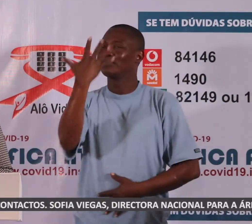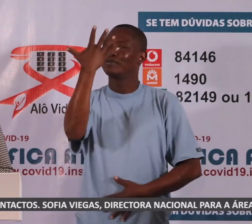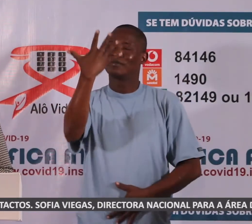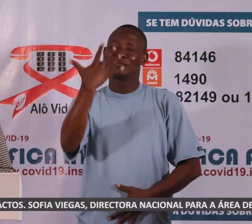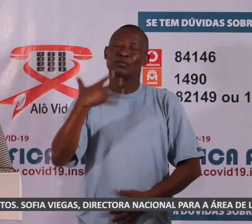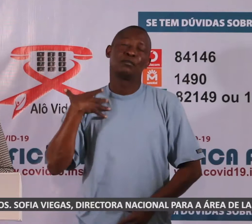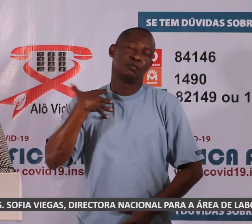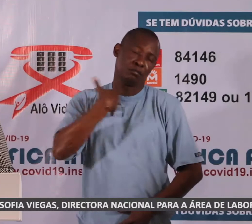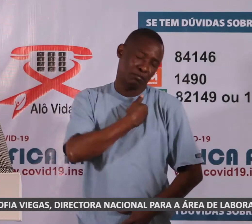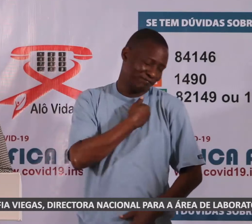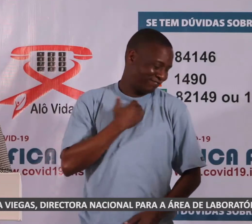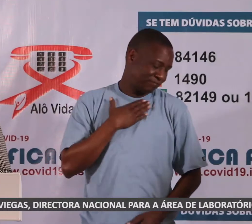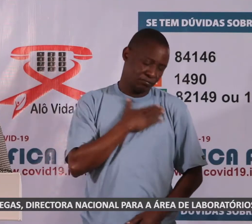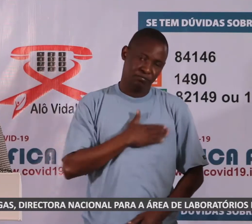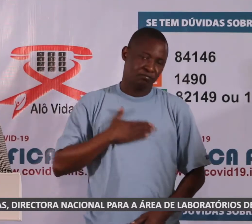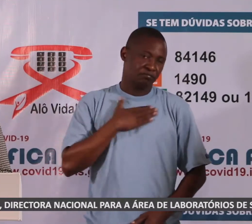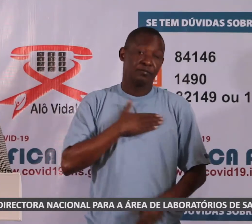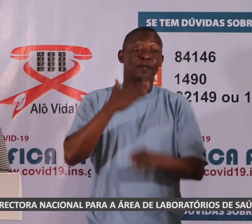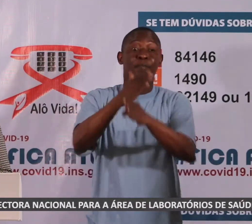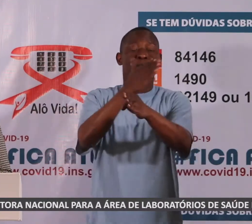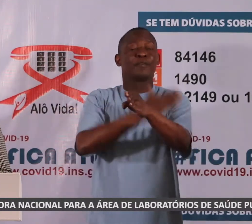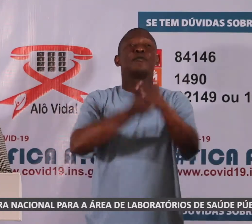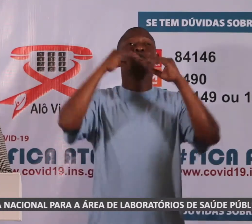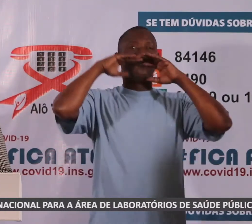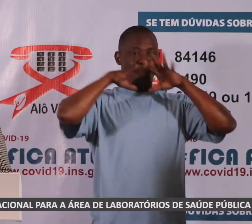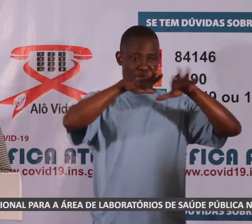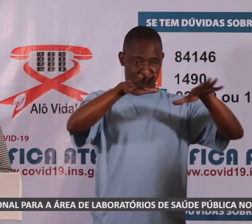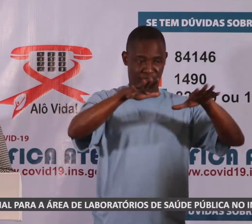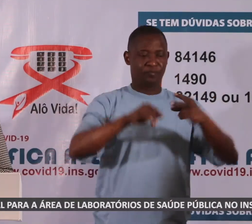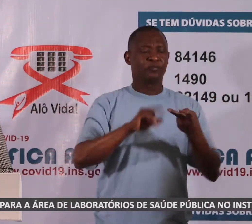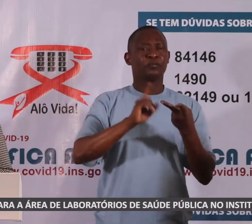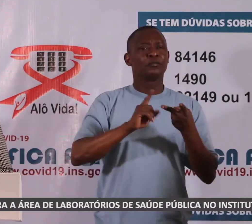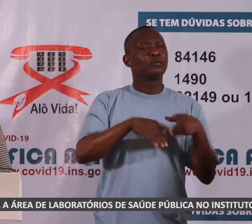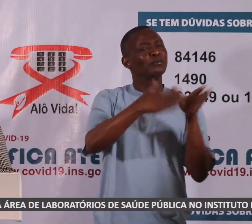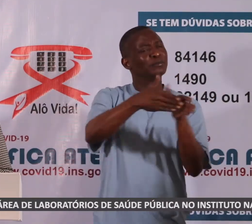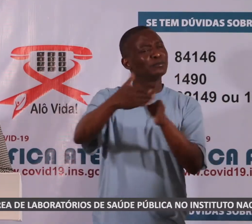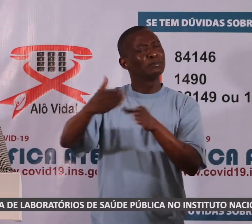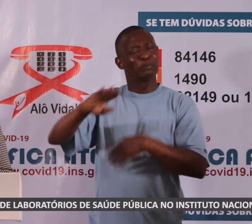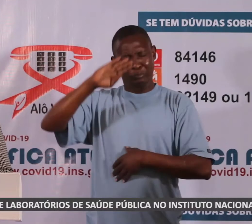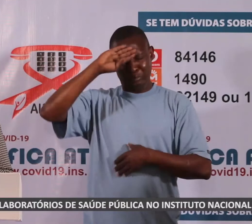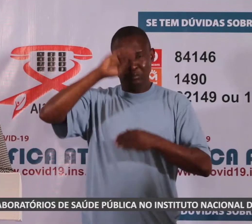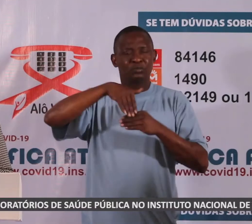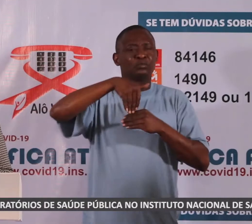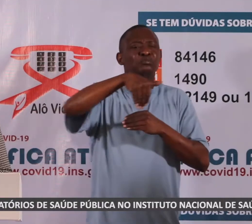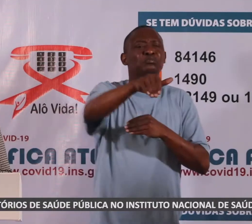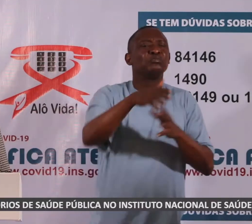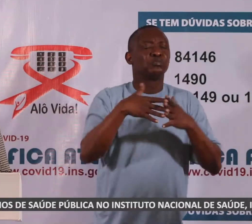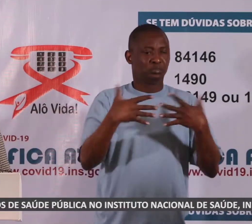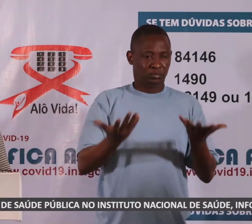anunciamos. Em termos de casos ativos, neste momento contamos